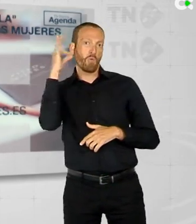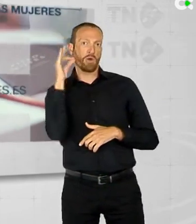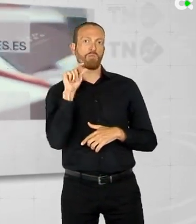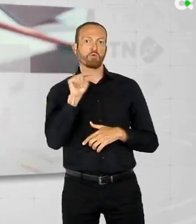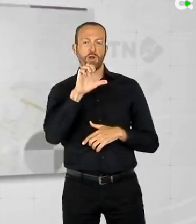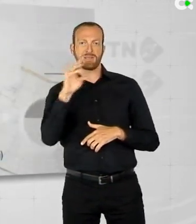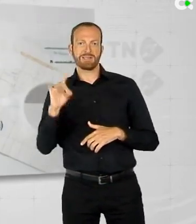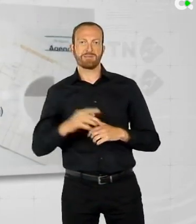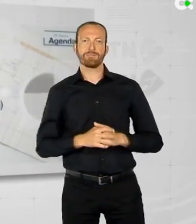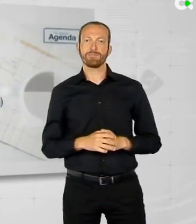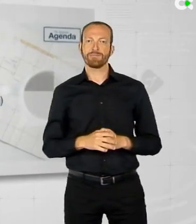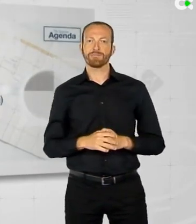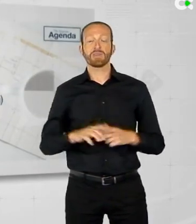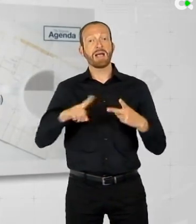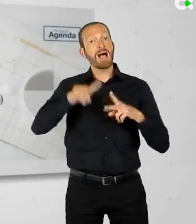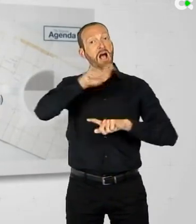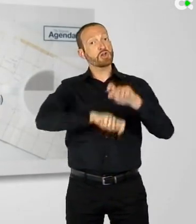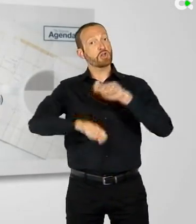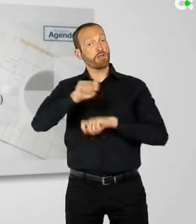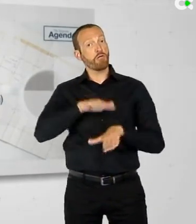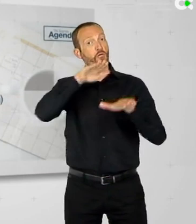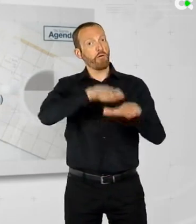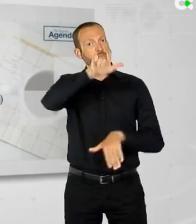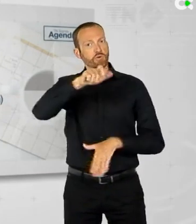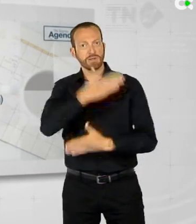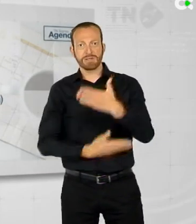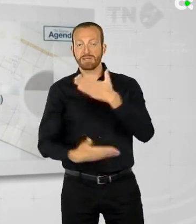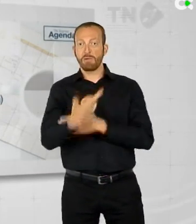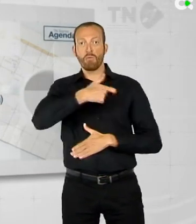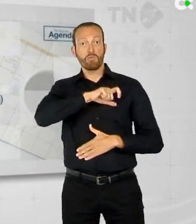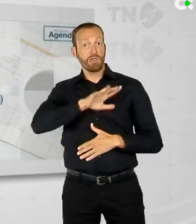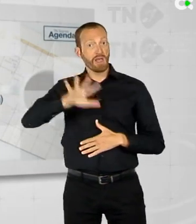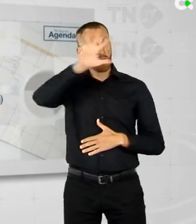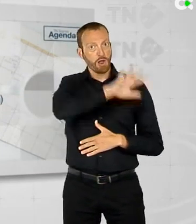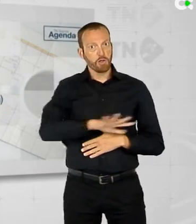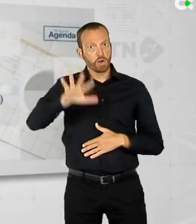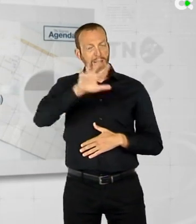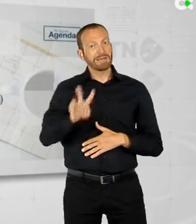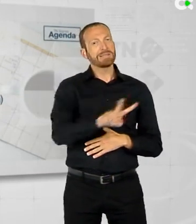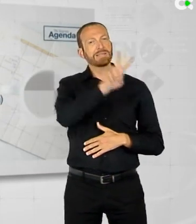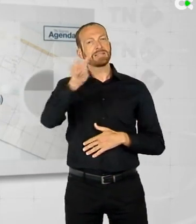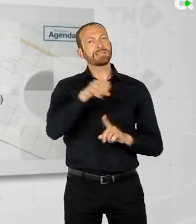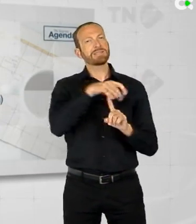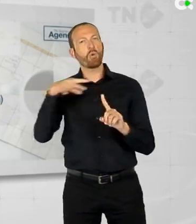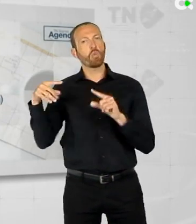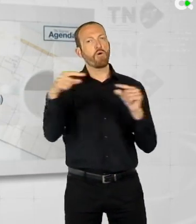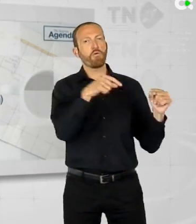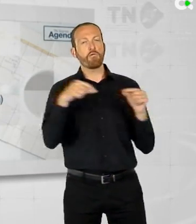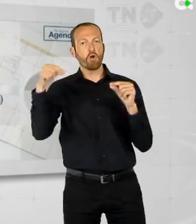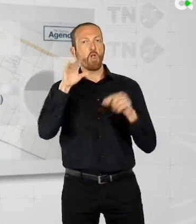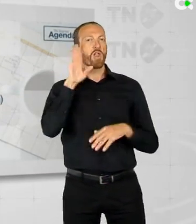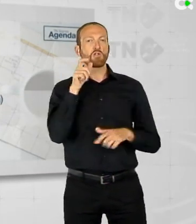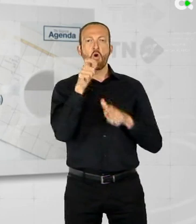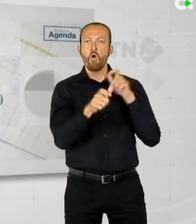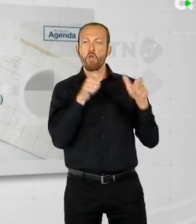fundacionservimujeres.es. La Asociación a Favor de Personas con Discapacidad de la Policía Nacional celebra su segundo foro sobre delitos de odio y derechos